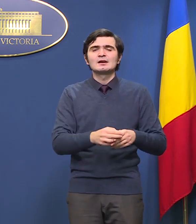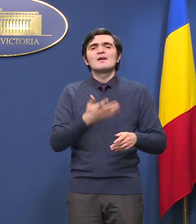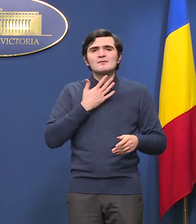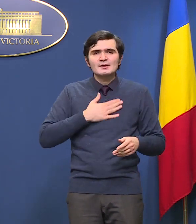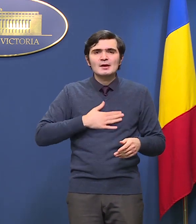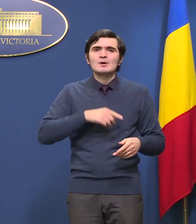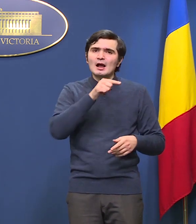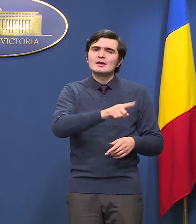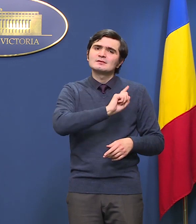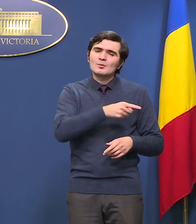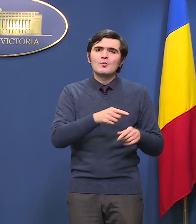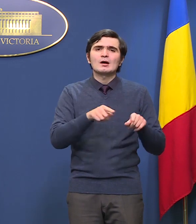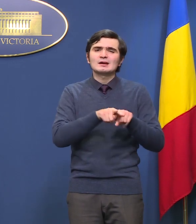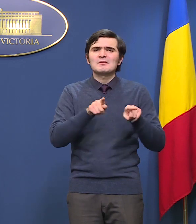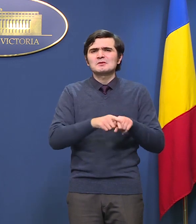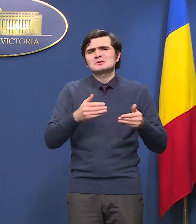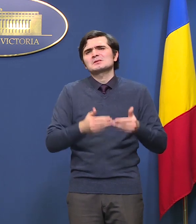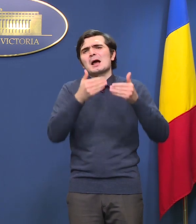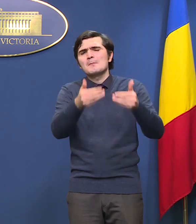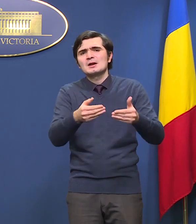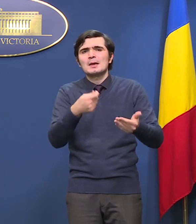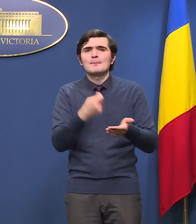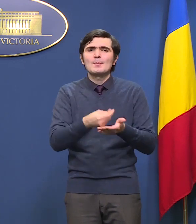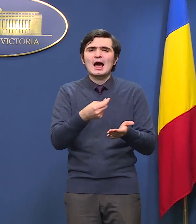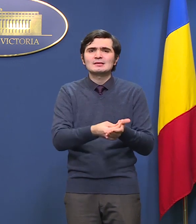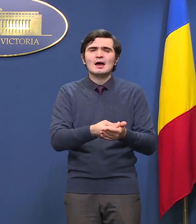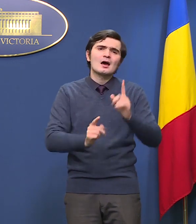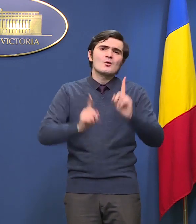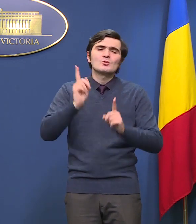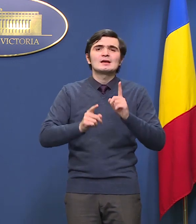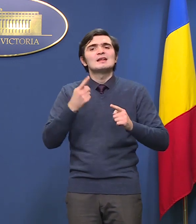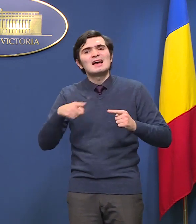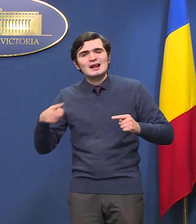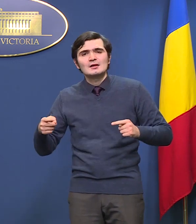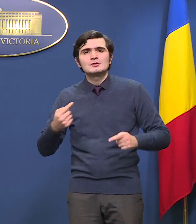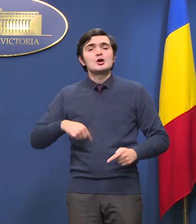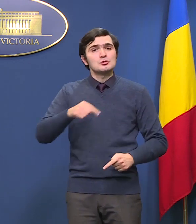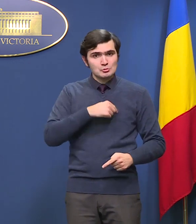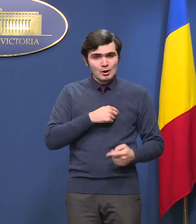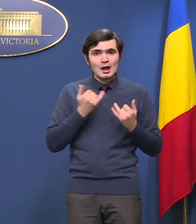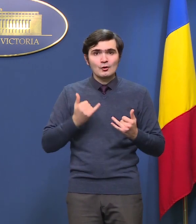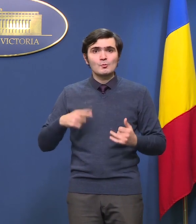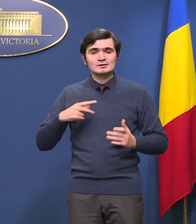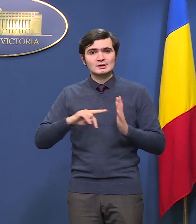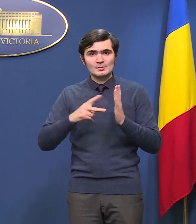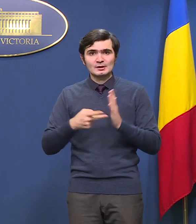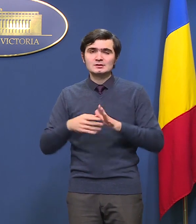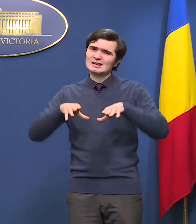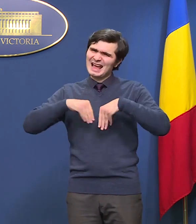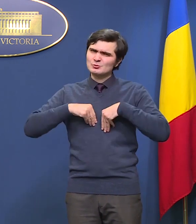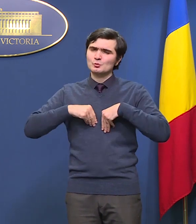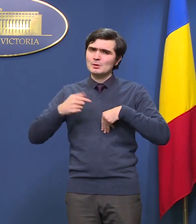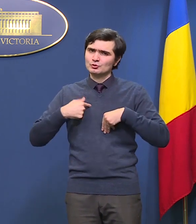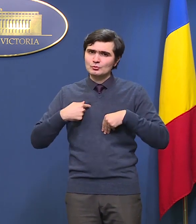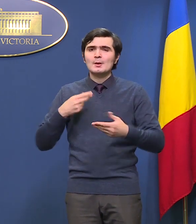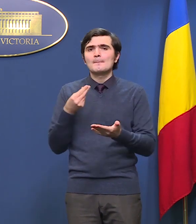să-și rescadențeze creditele, să amâne plata unor rate. Noi suntem gata să ne asumăm inclusiv plata unei părți din